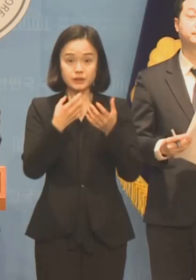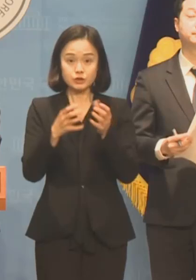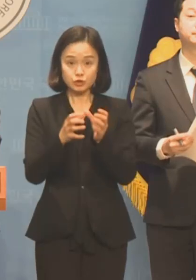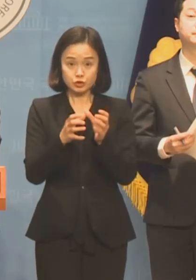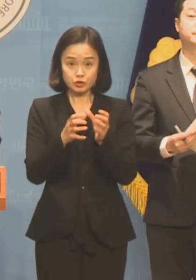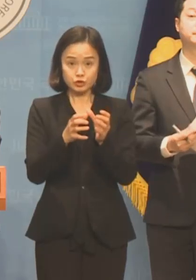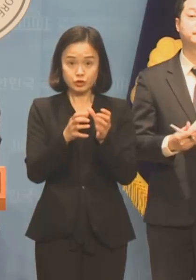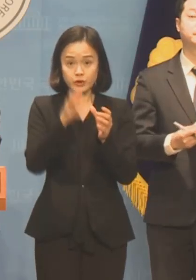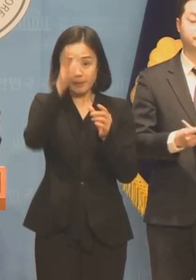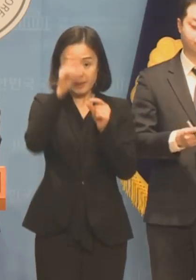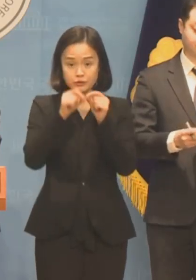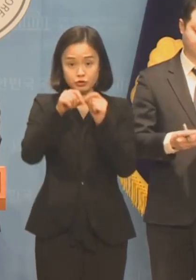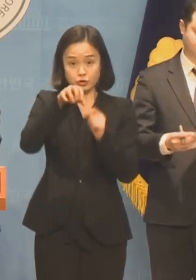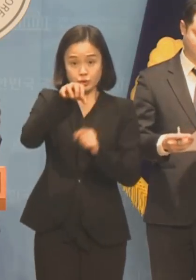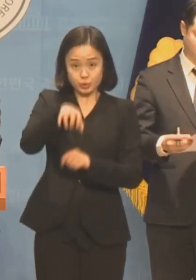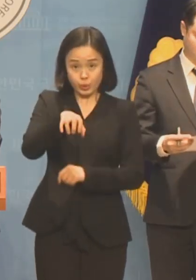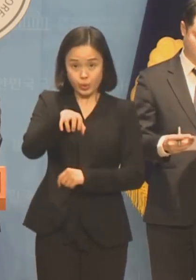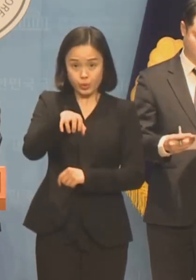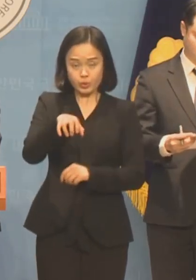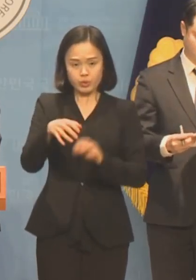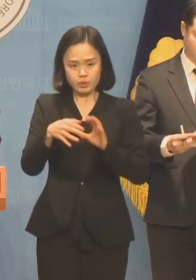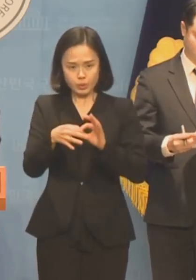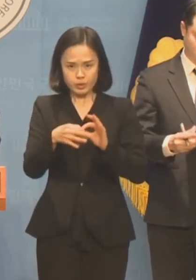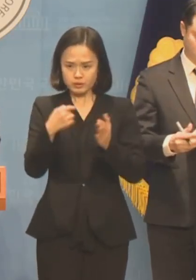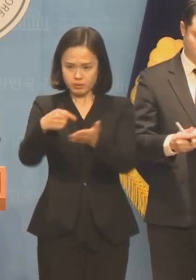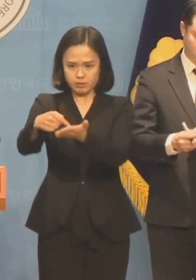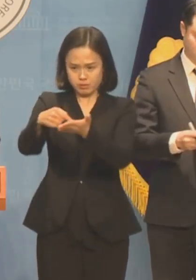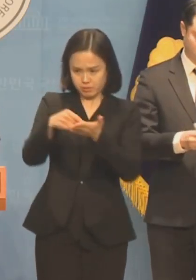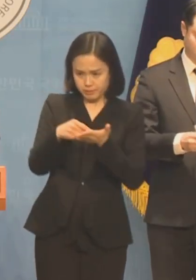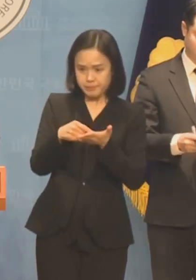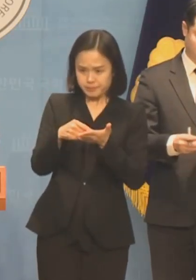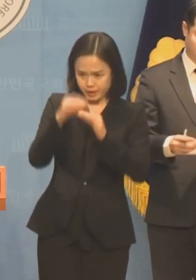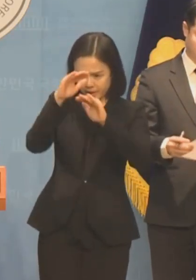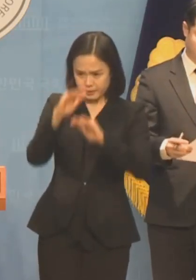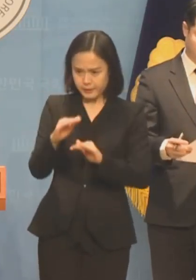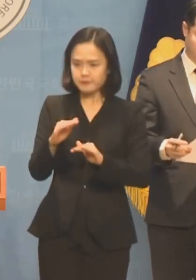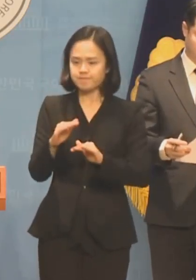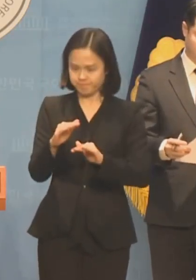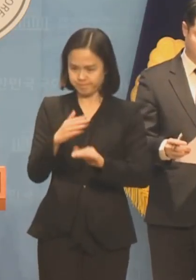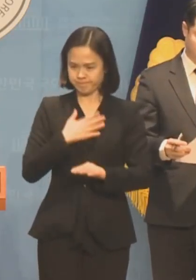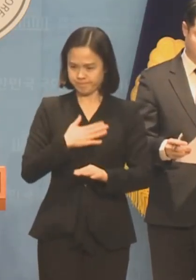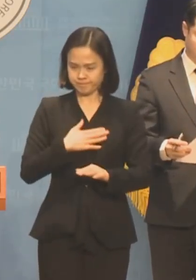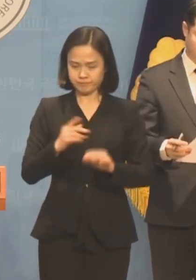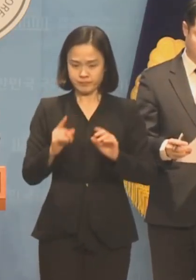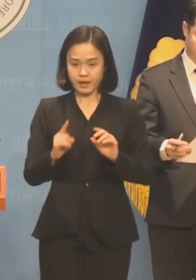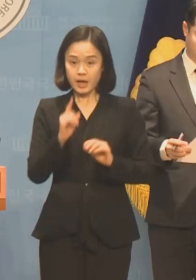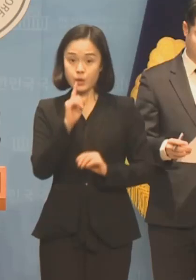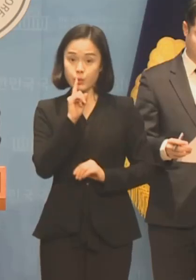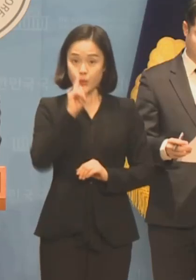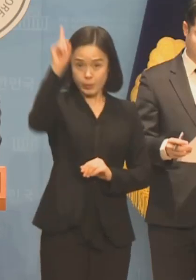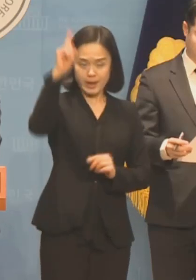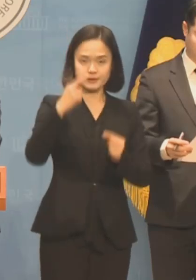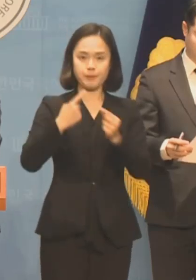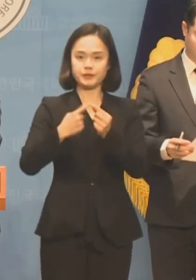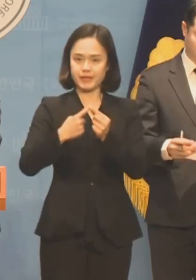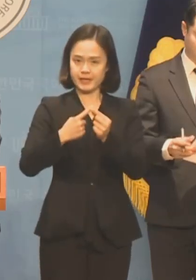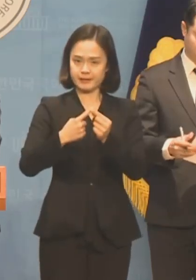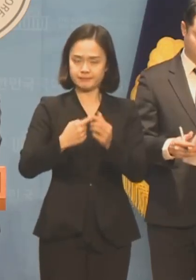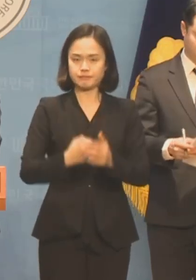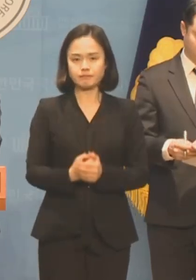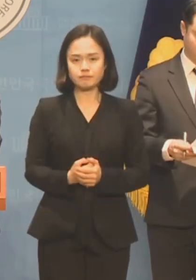통해 접수된 내용으로 진행된 첫 번째 고발입니다. 민주파출소는